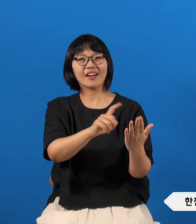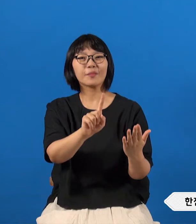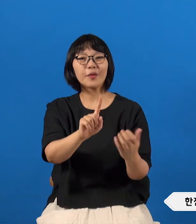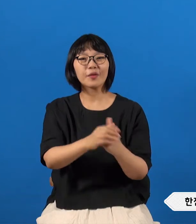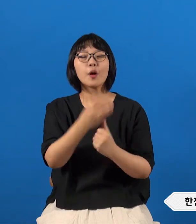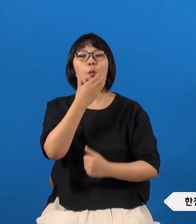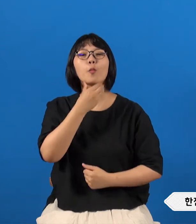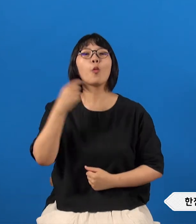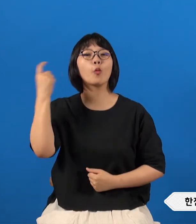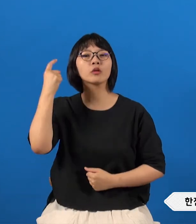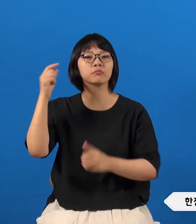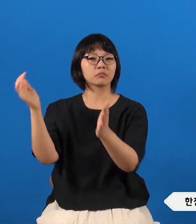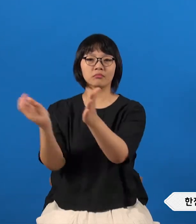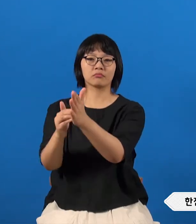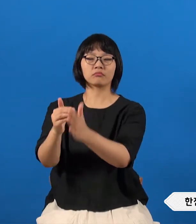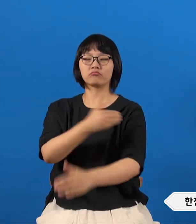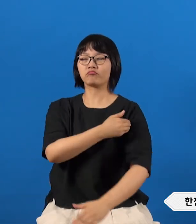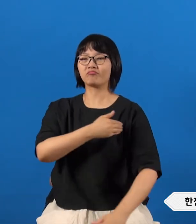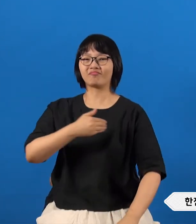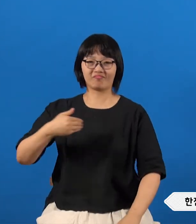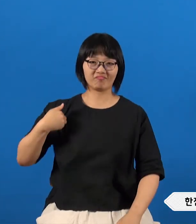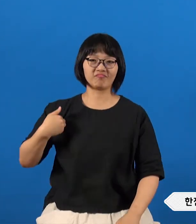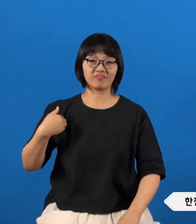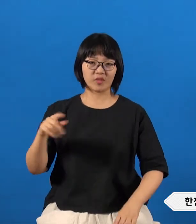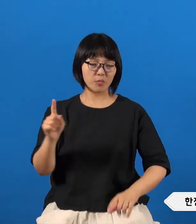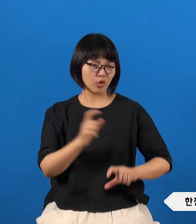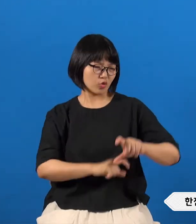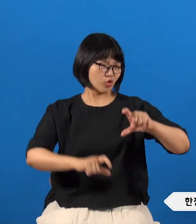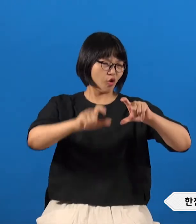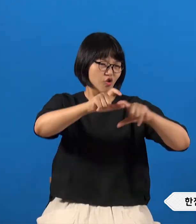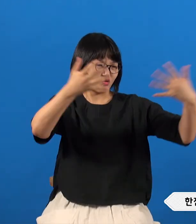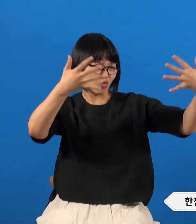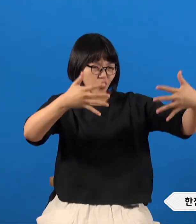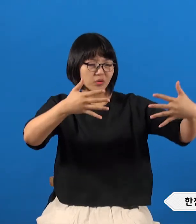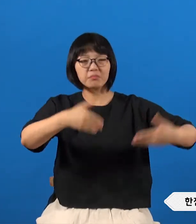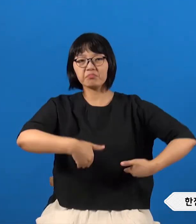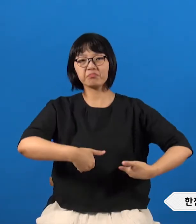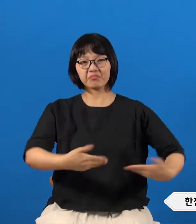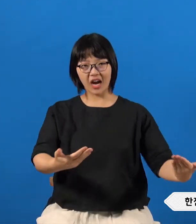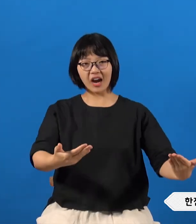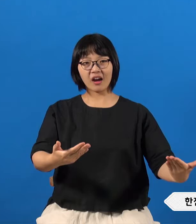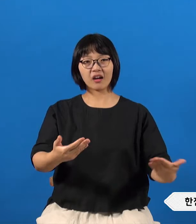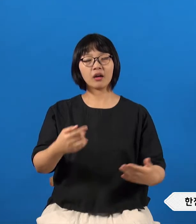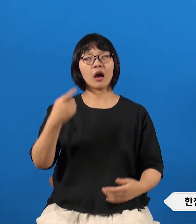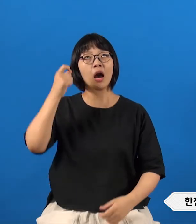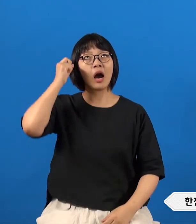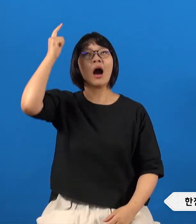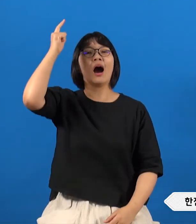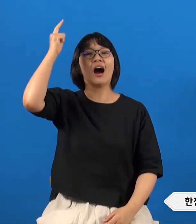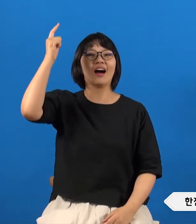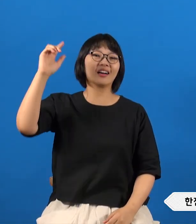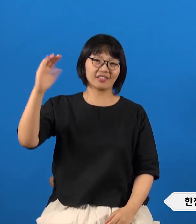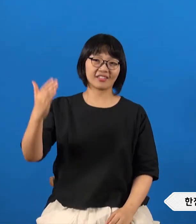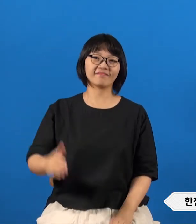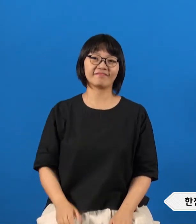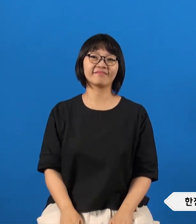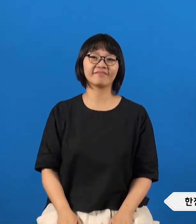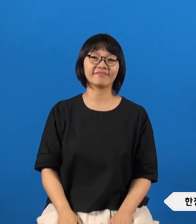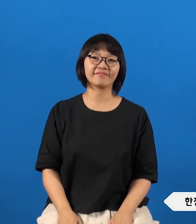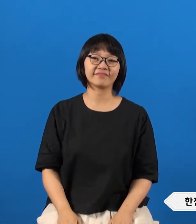것이다. 그것으로 충분한 것이다. 다른 어떤 것도 첨가할 필요가 없다는 것을 깨닫게